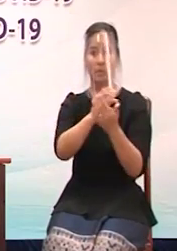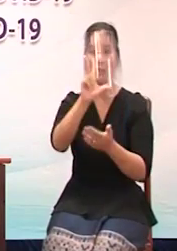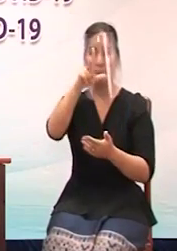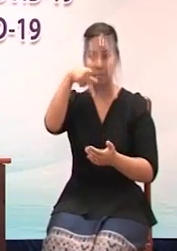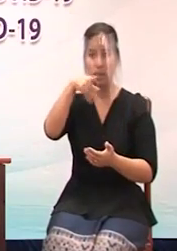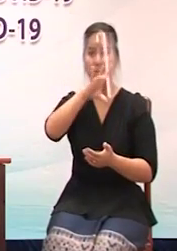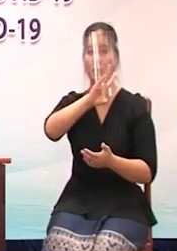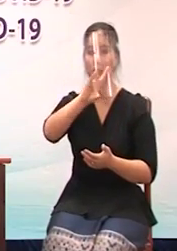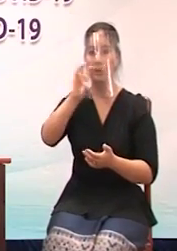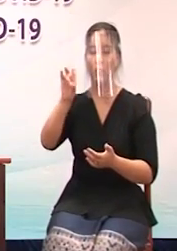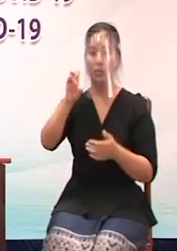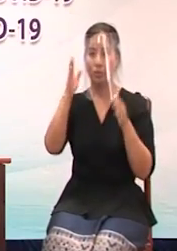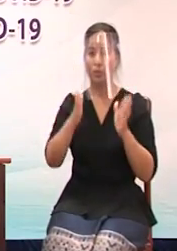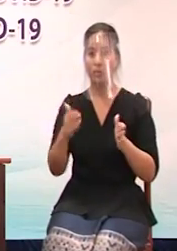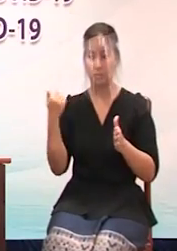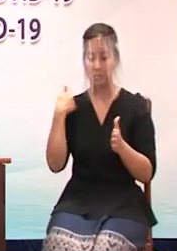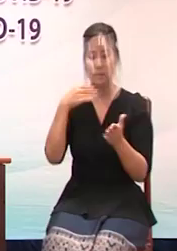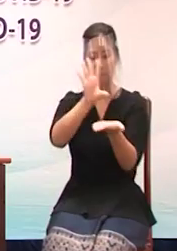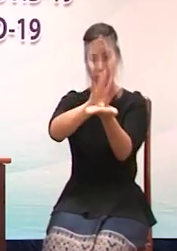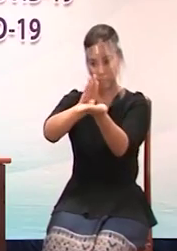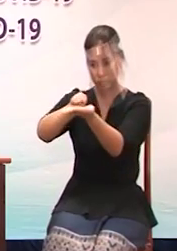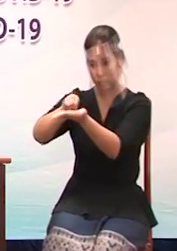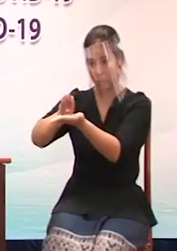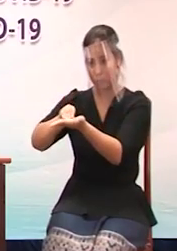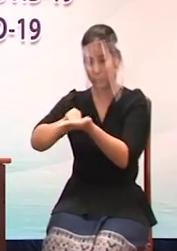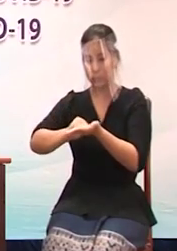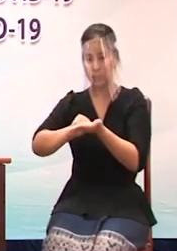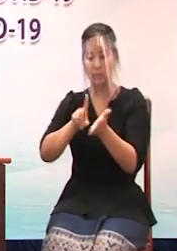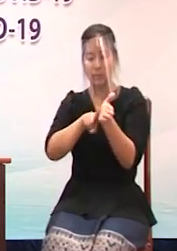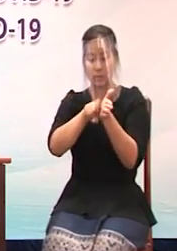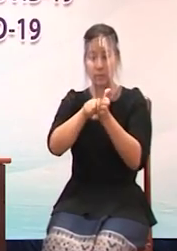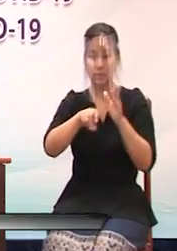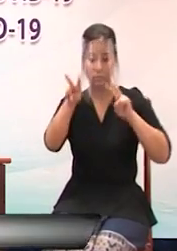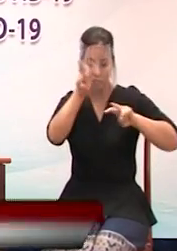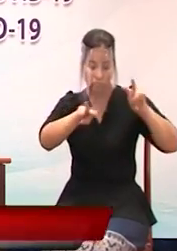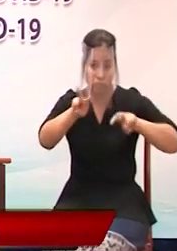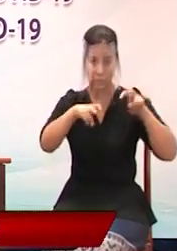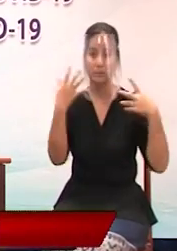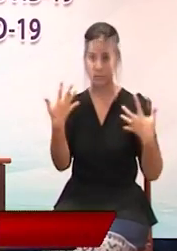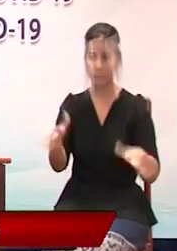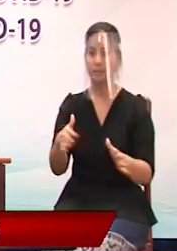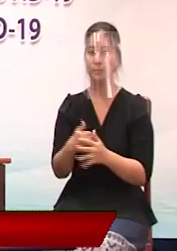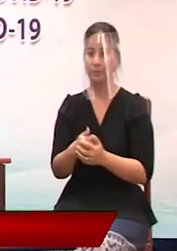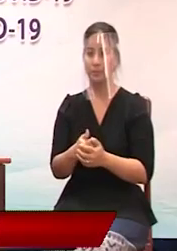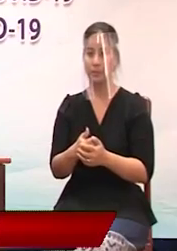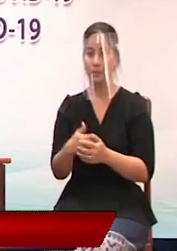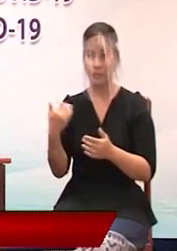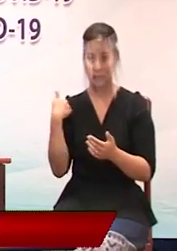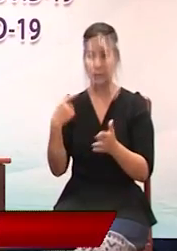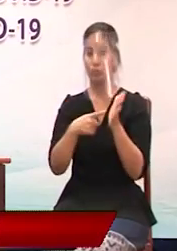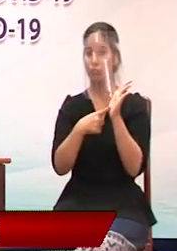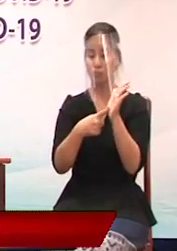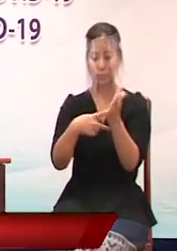คนทุกคนประมาณได้เก็บตัวอย่างมาตรวจสอบหาเชื้อโควิด-19 สำหรับการเก็บตัวอย่างสอบหาเชื้อโ